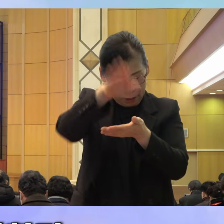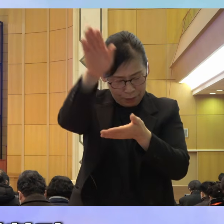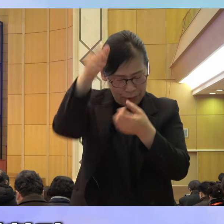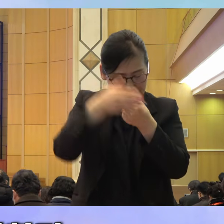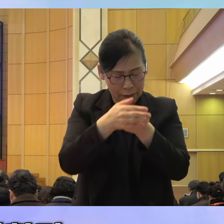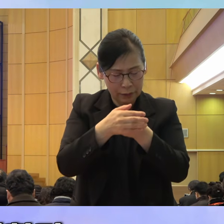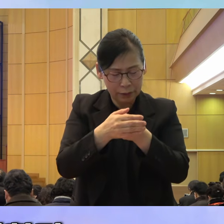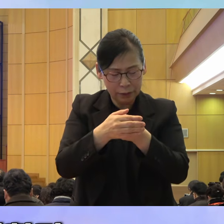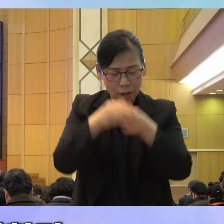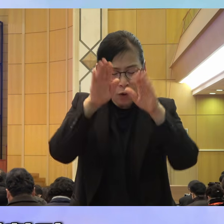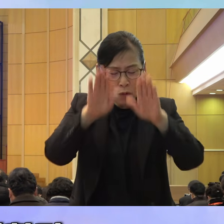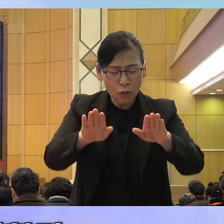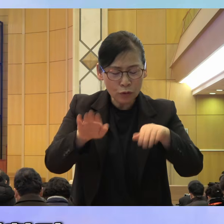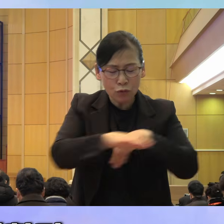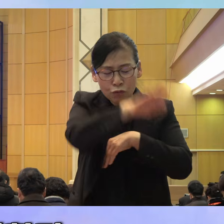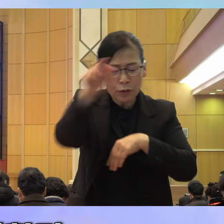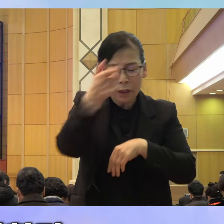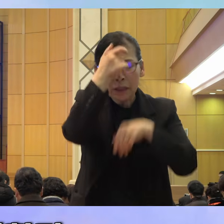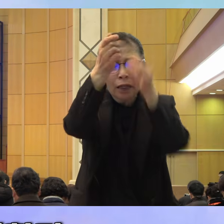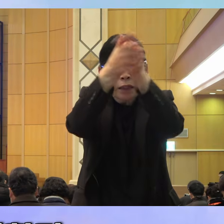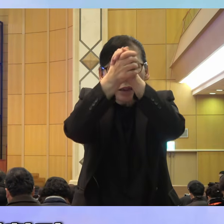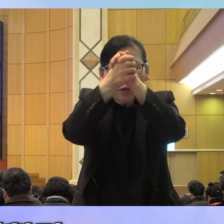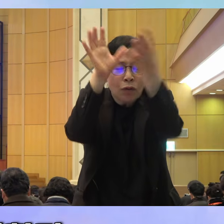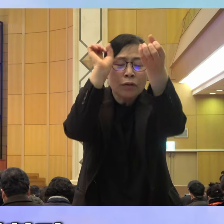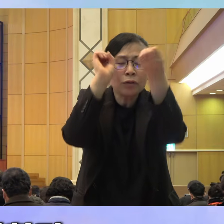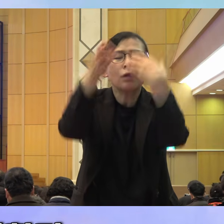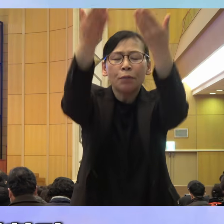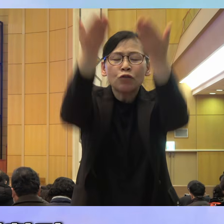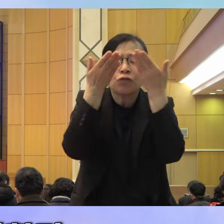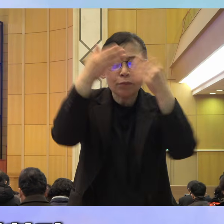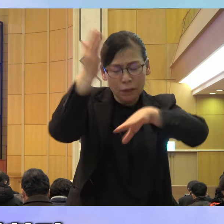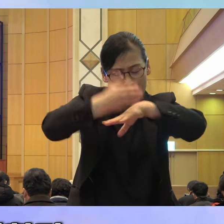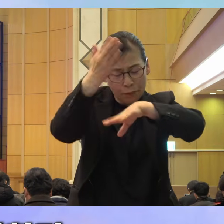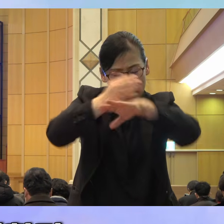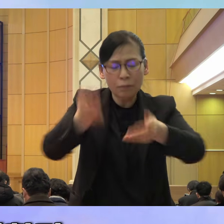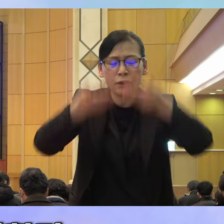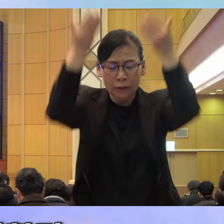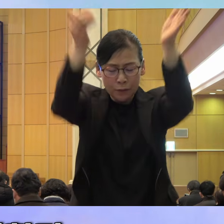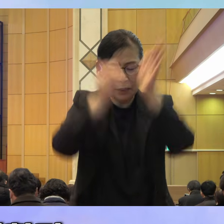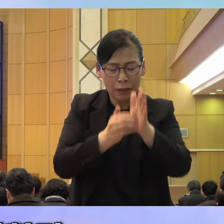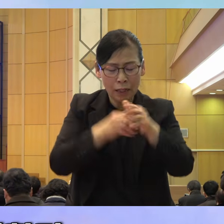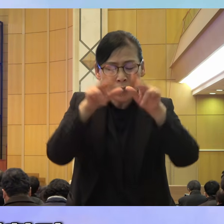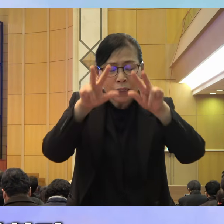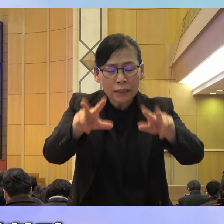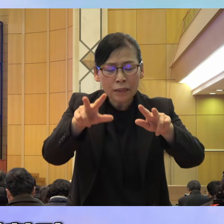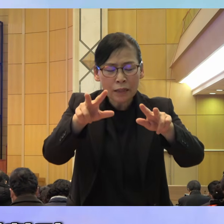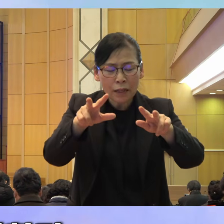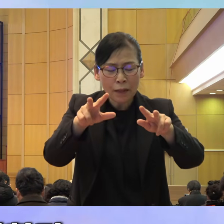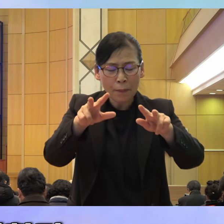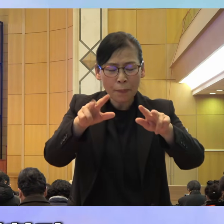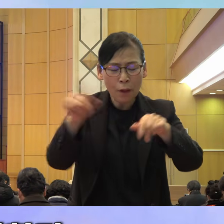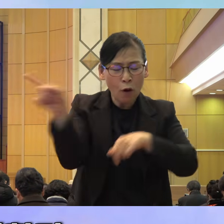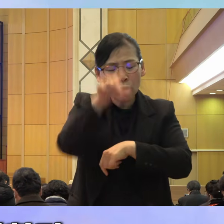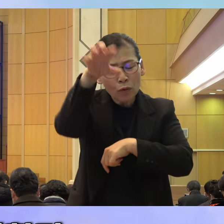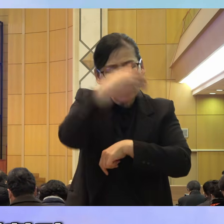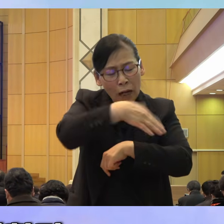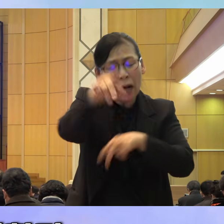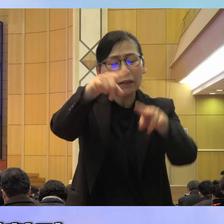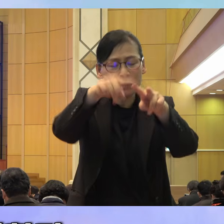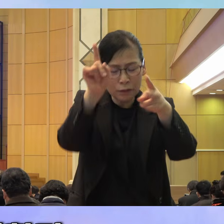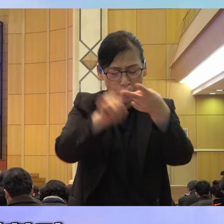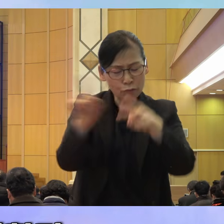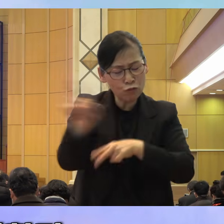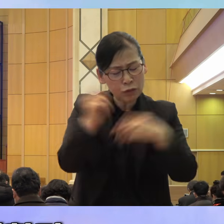갑니다. 오늘 우리의 기도를 응답해 주심을 감사합니다. 이제 어느 곳을